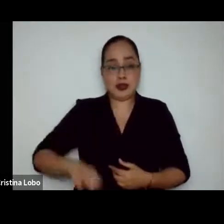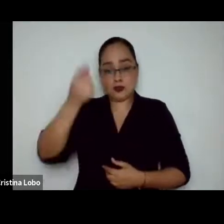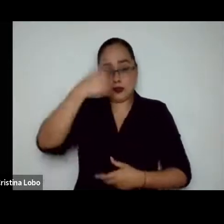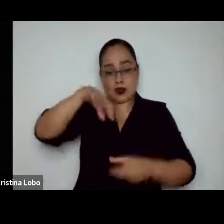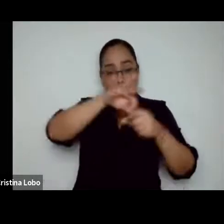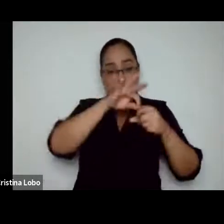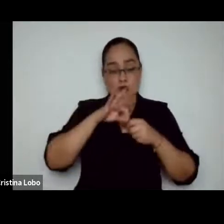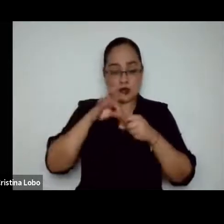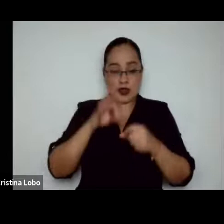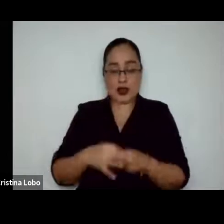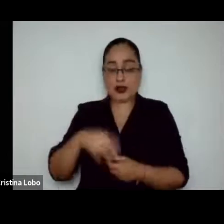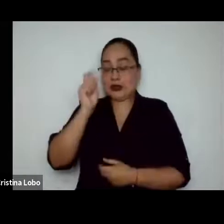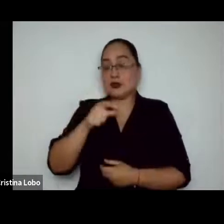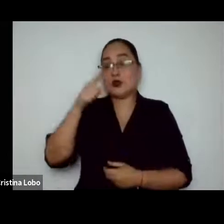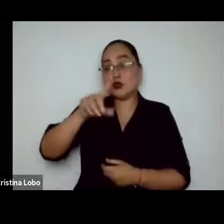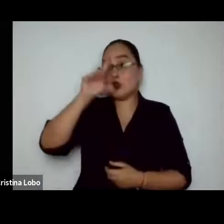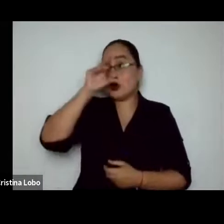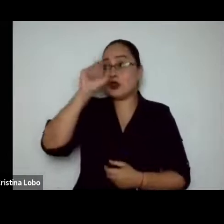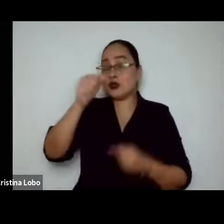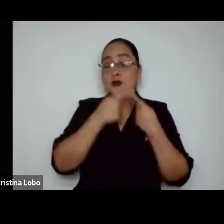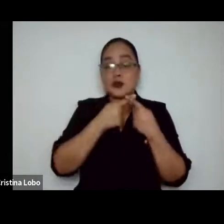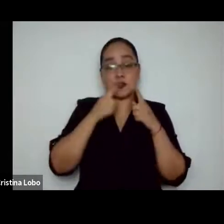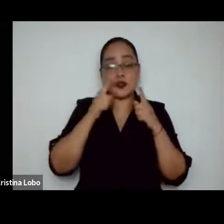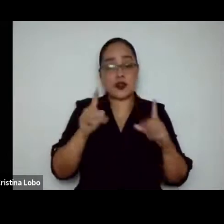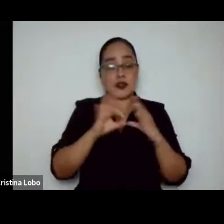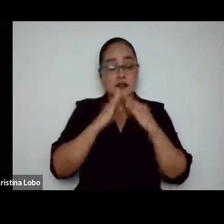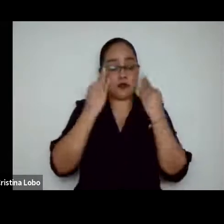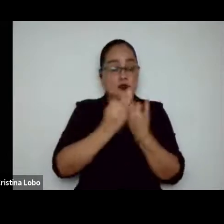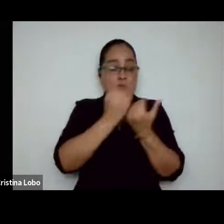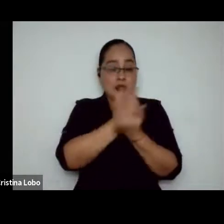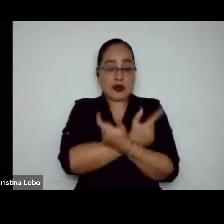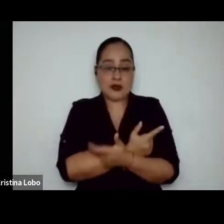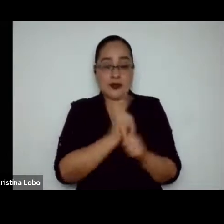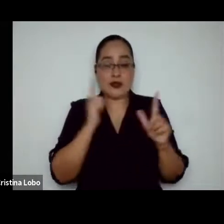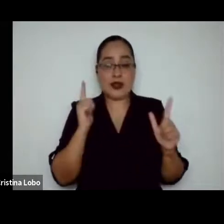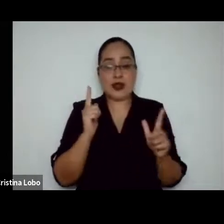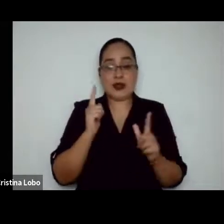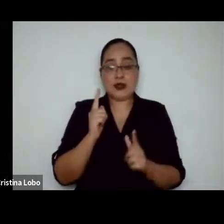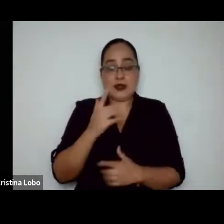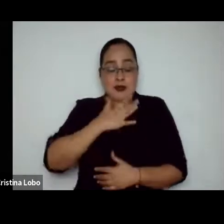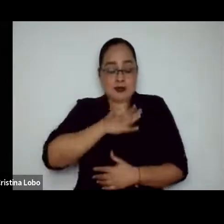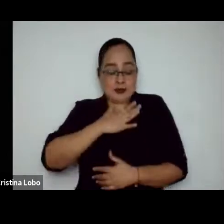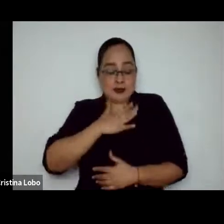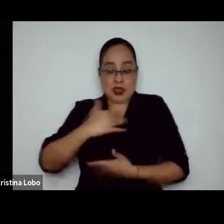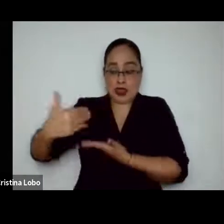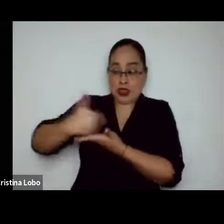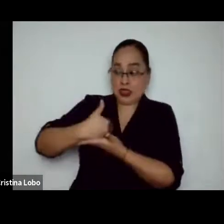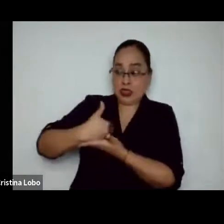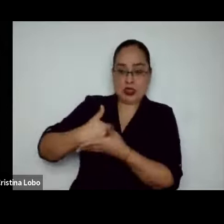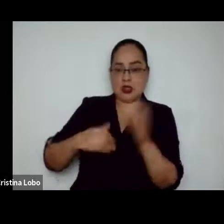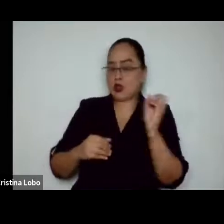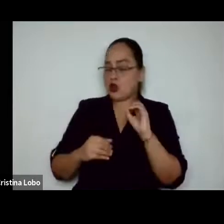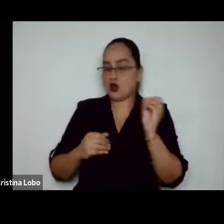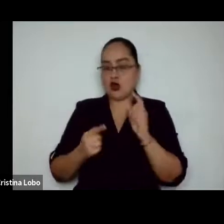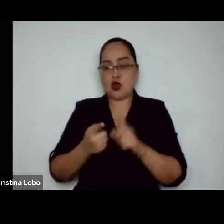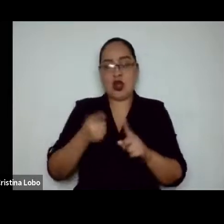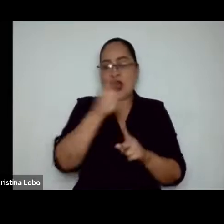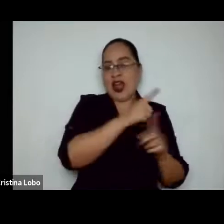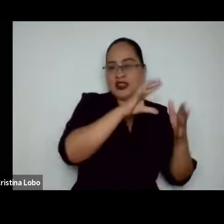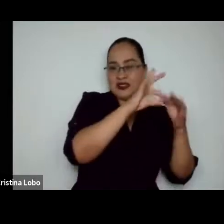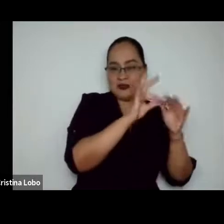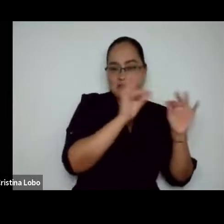idea, una concepción distinta a libertad, no es una idea de libertad como no interferencia a la que se refieren los derechos de